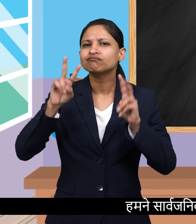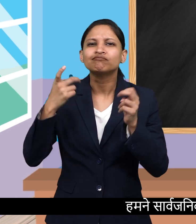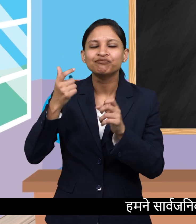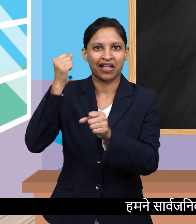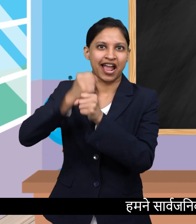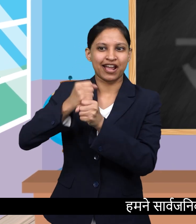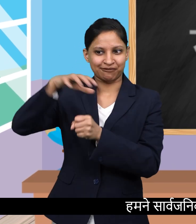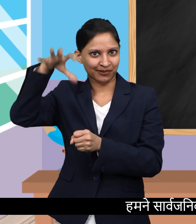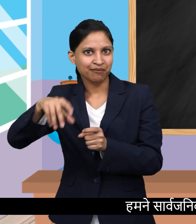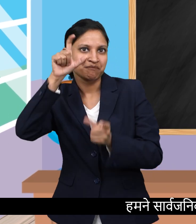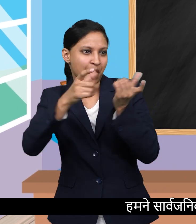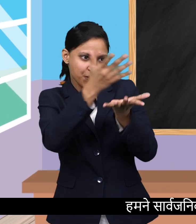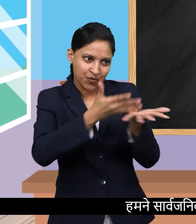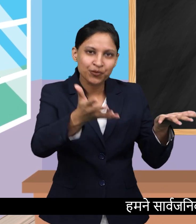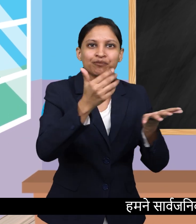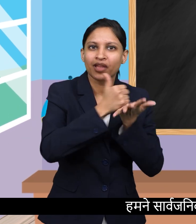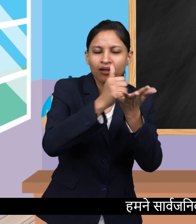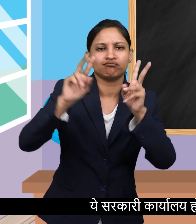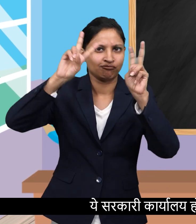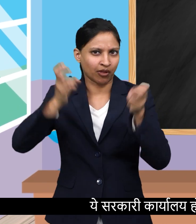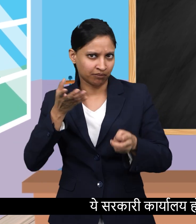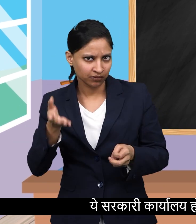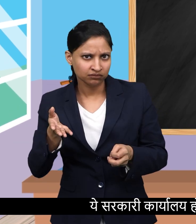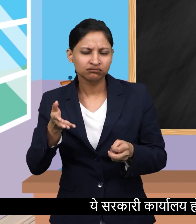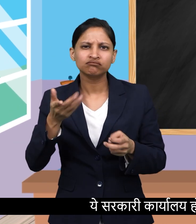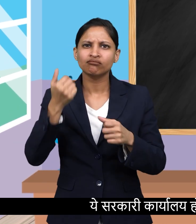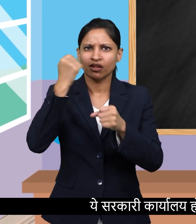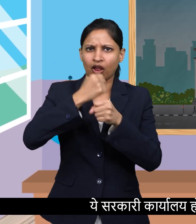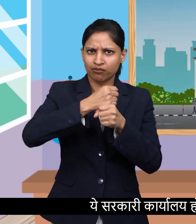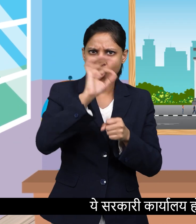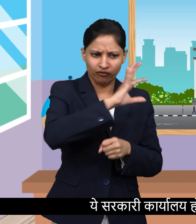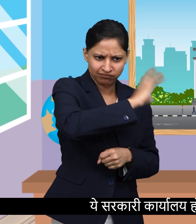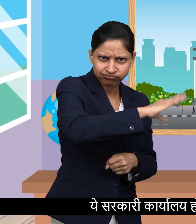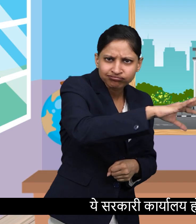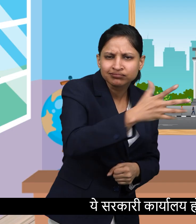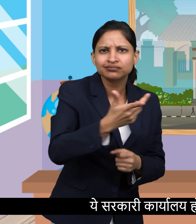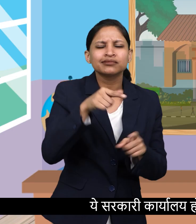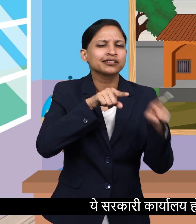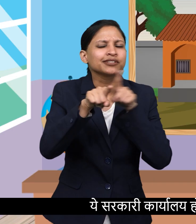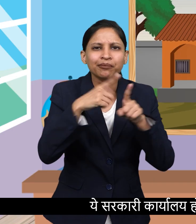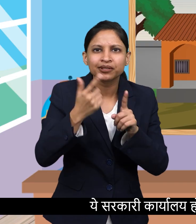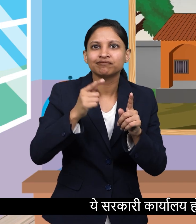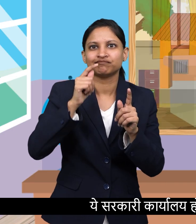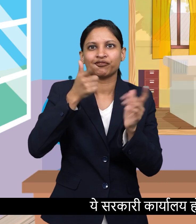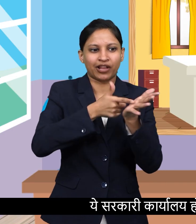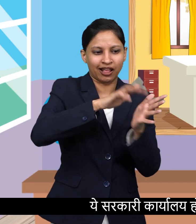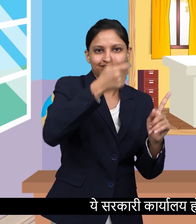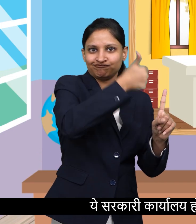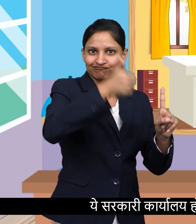हमने सार्वजनिक संस्थाओं के बारे में बात की थी। ये सरकारी कार्यालय होते हैं जैसे पंचायत और मंडल कार्यालय।